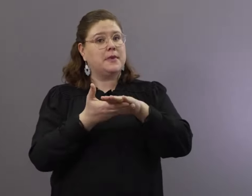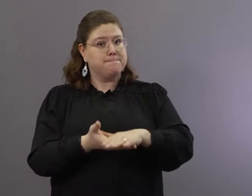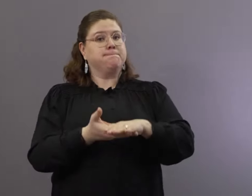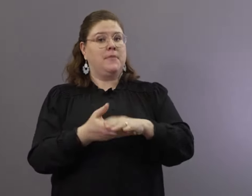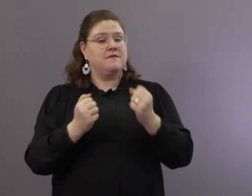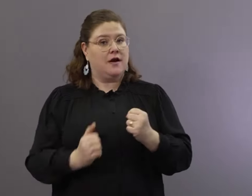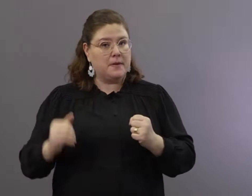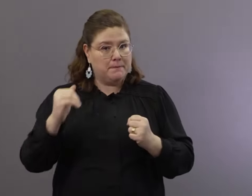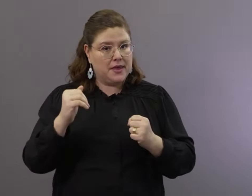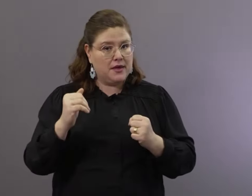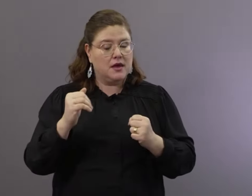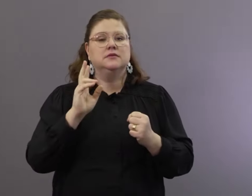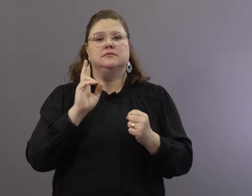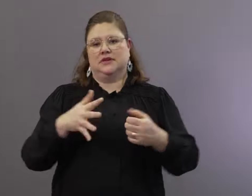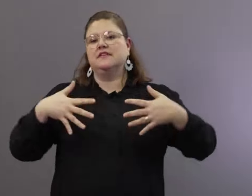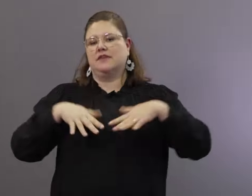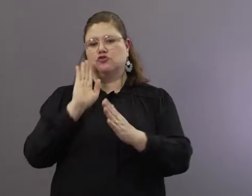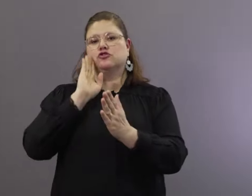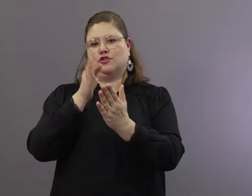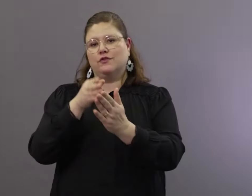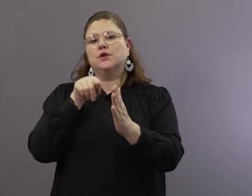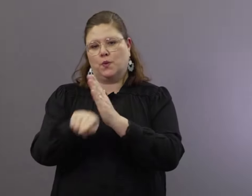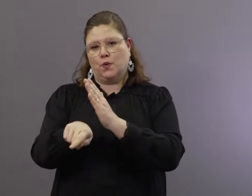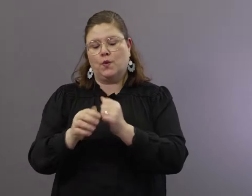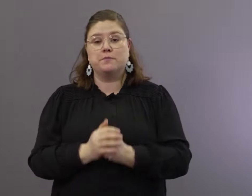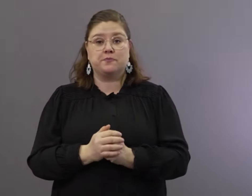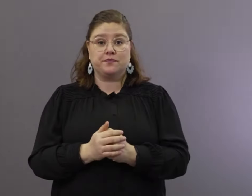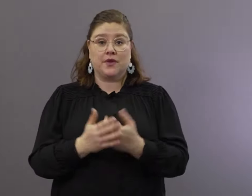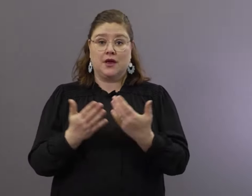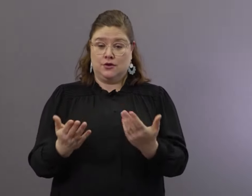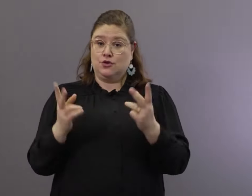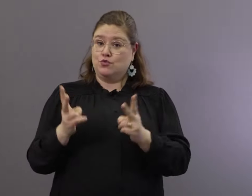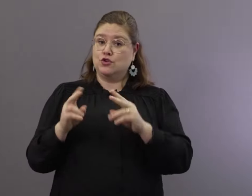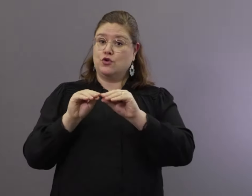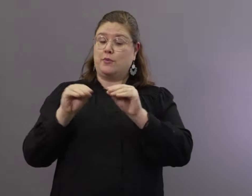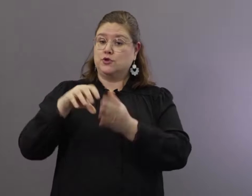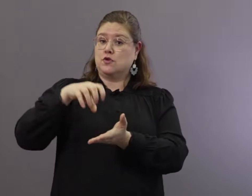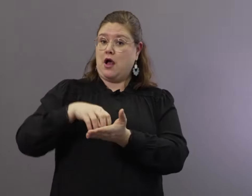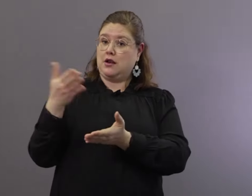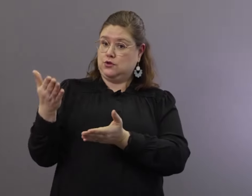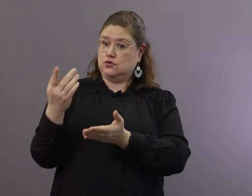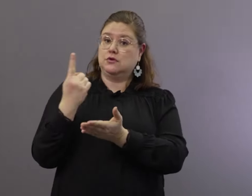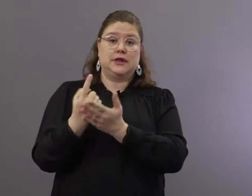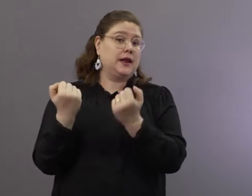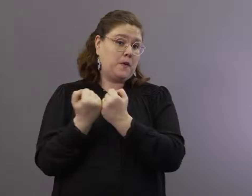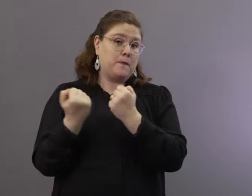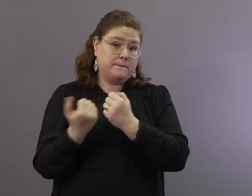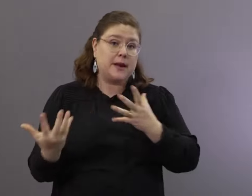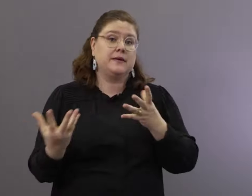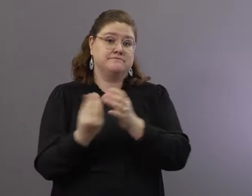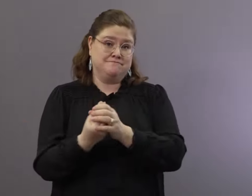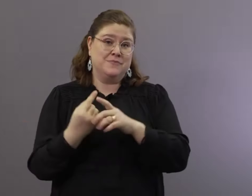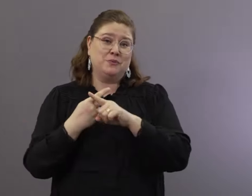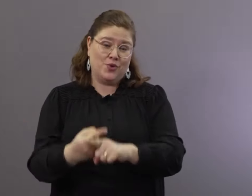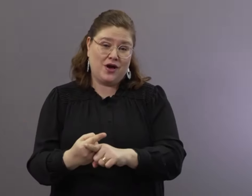yhteisellä agendallamme. Opetushallitus on tässä osaava ja tärkeä yhteistyökumppani. Haluan